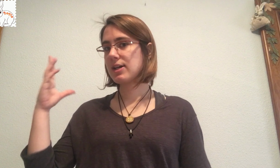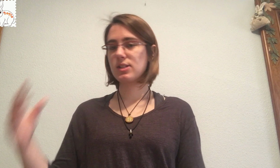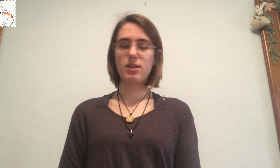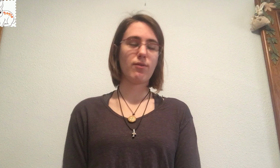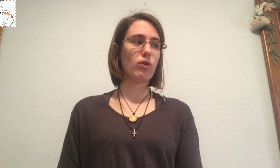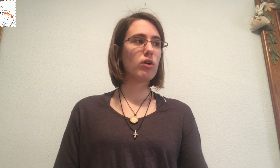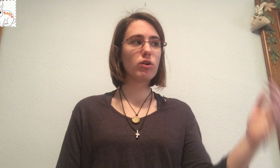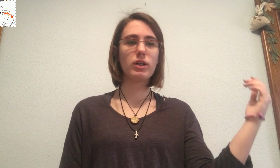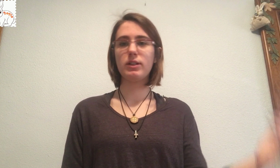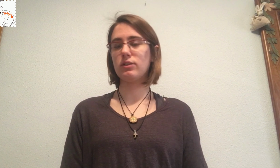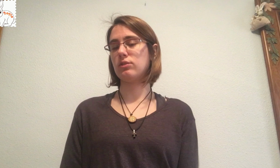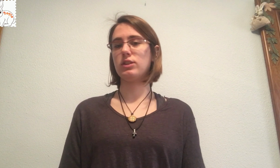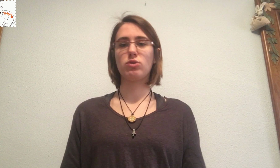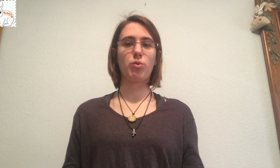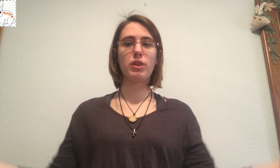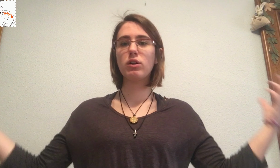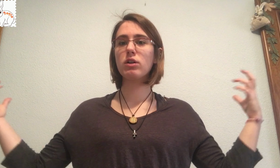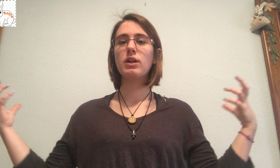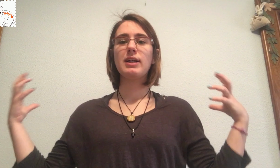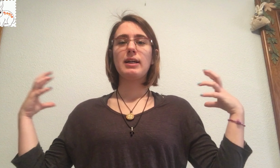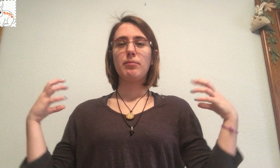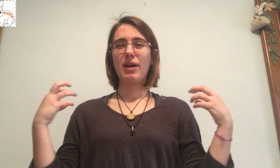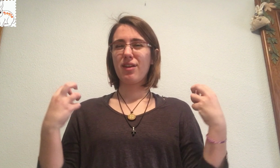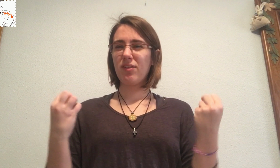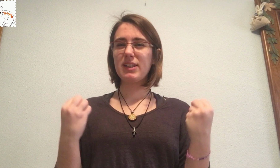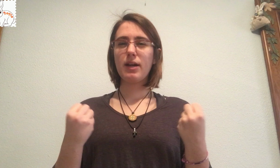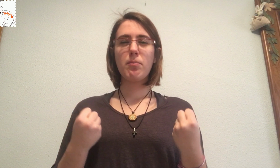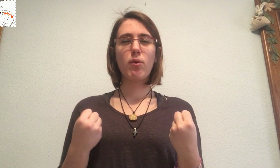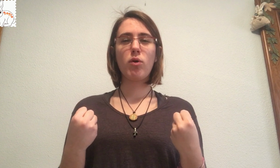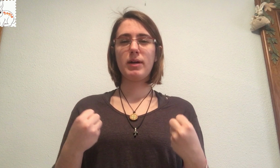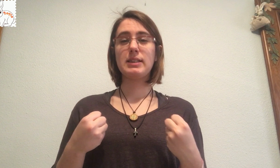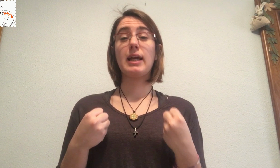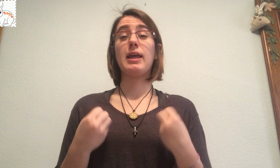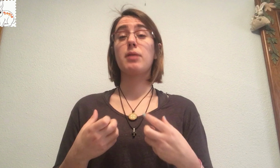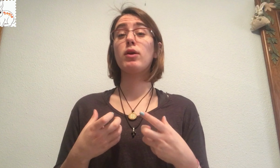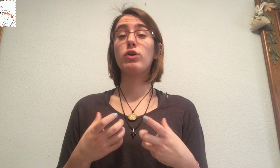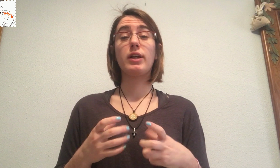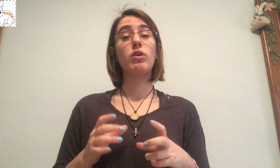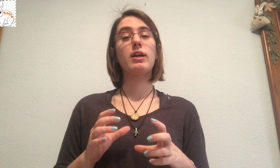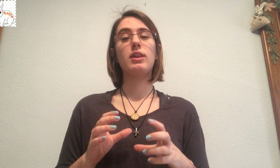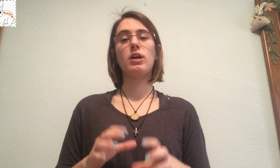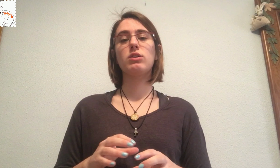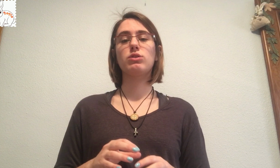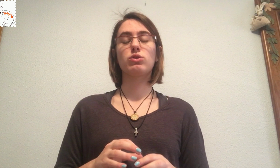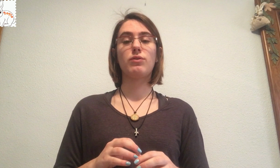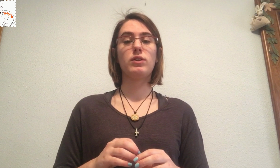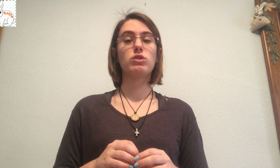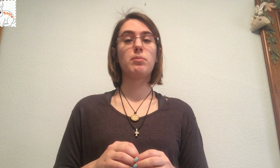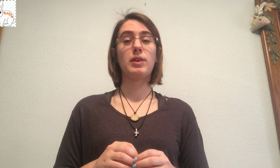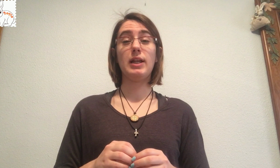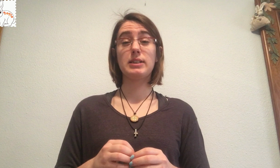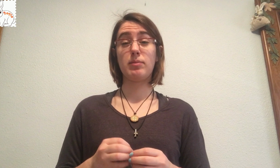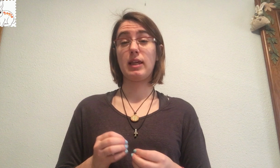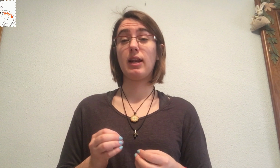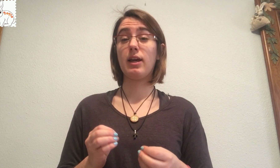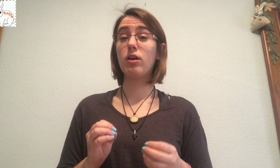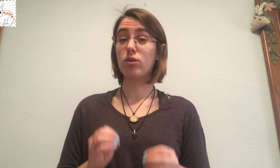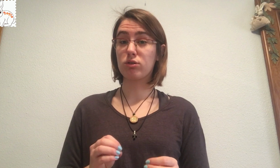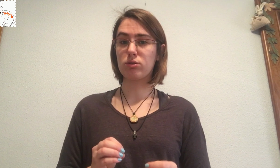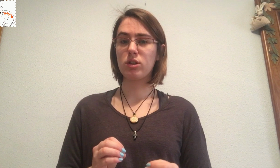Y fuego Y destrucción Me hace falta Hay un poco más De creérmelo Y creo que quizás Los efectos especiales Se me queden ahí Cortos